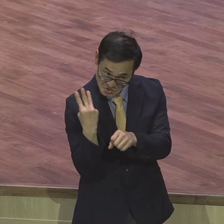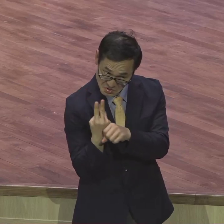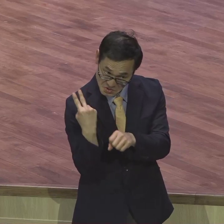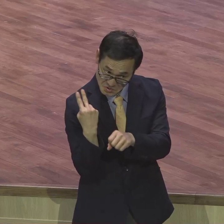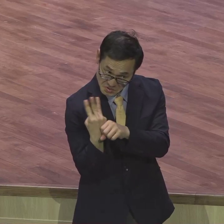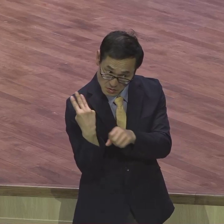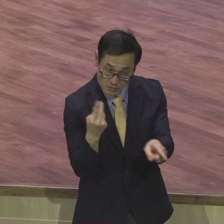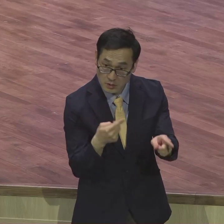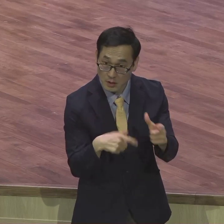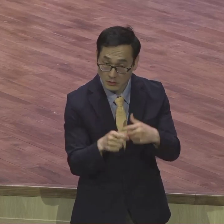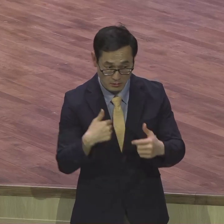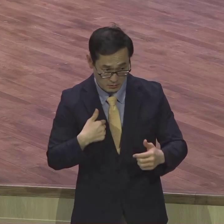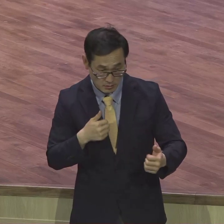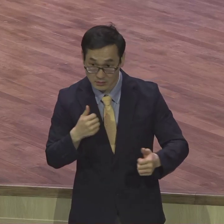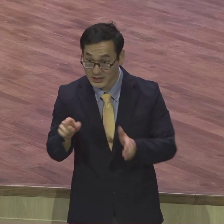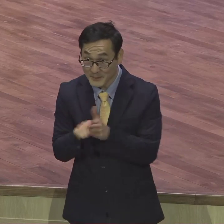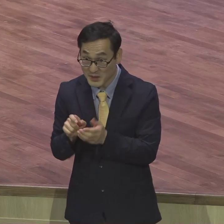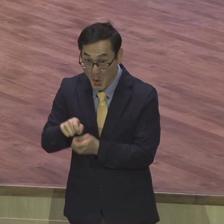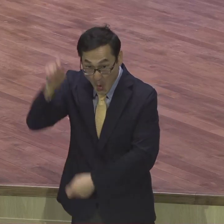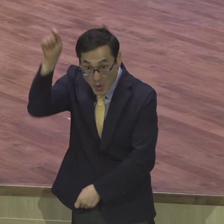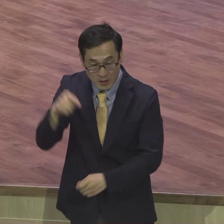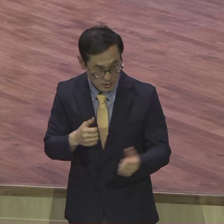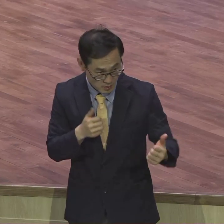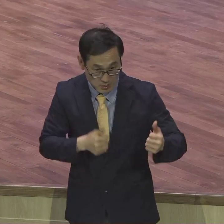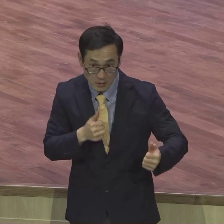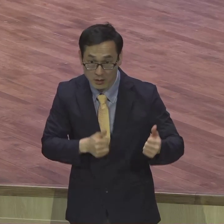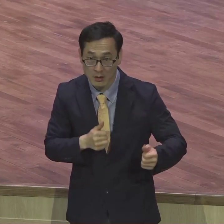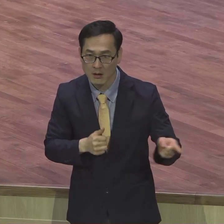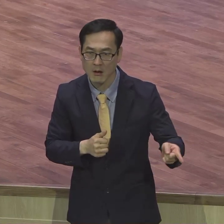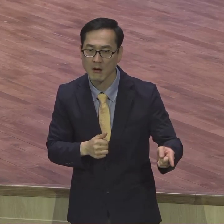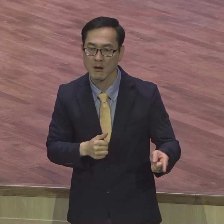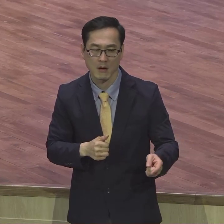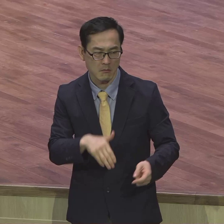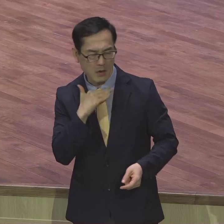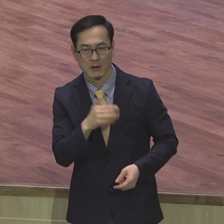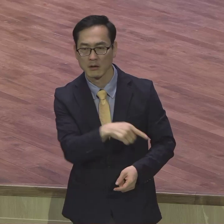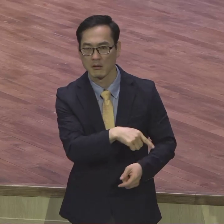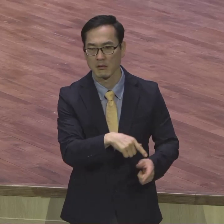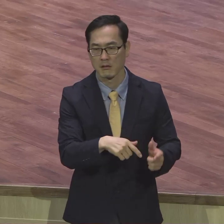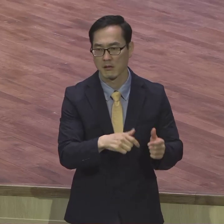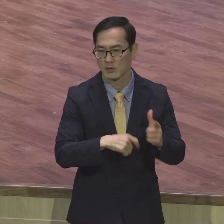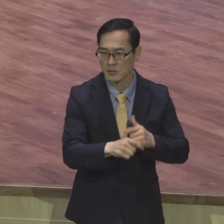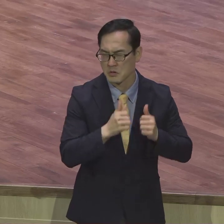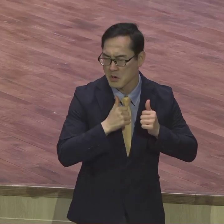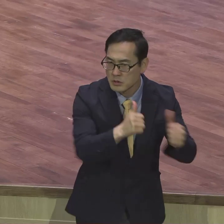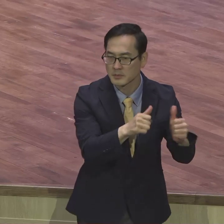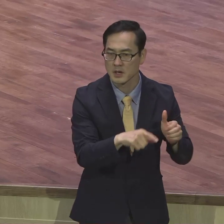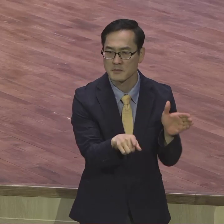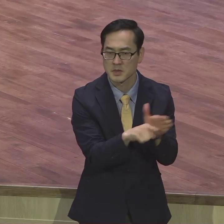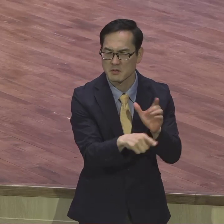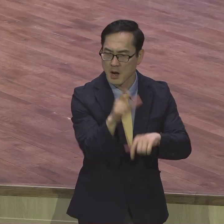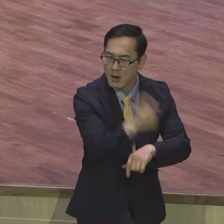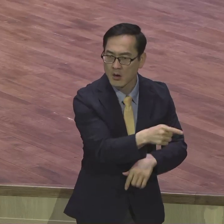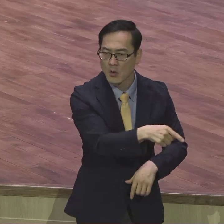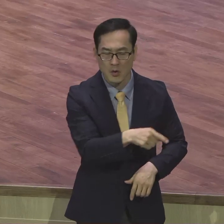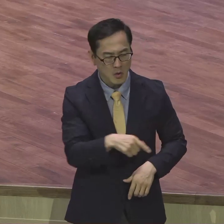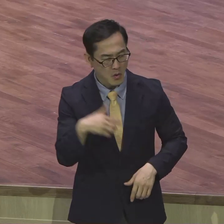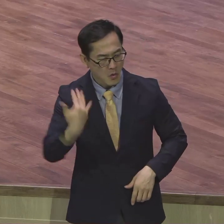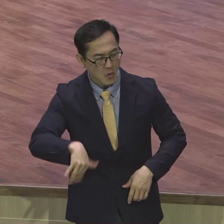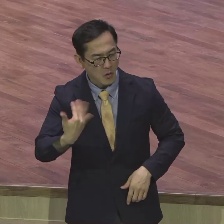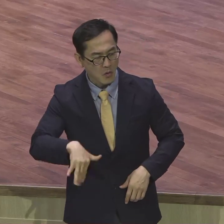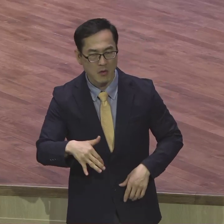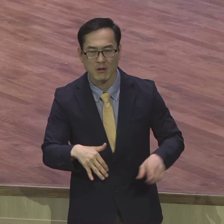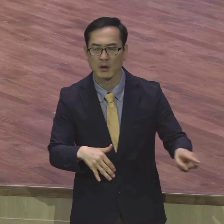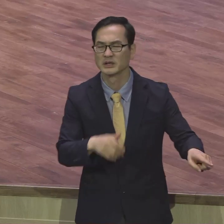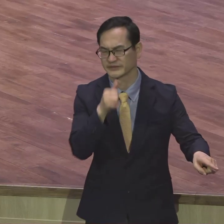증거 있어. 영적 성장. 영적 영향력을 삶 속에 입히는 사람들. 전도가 되어지는